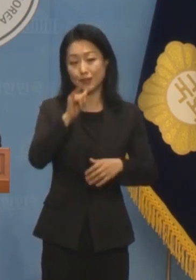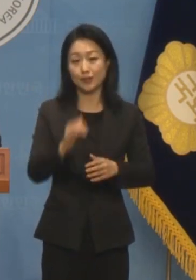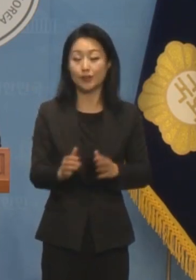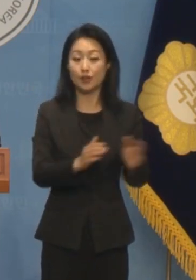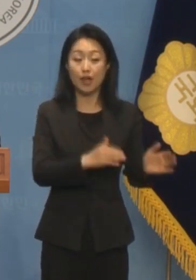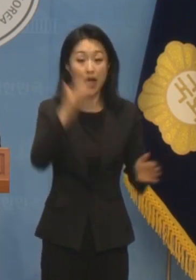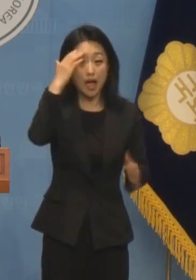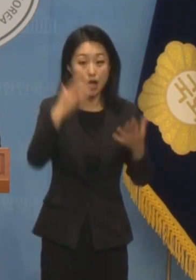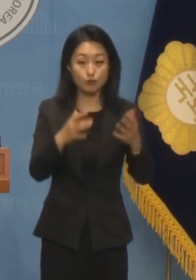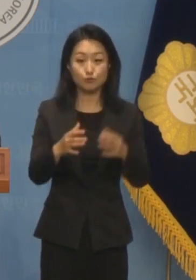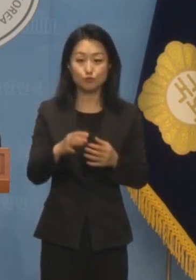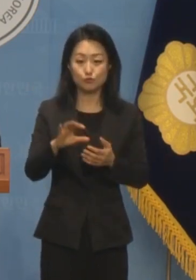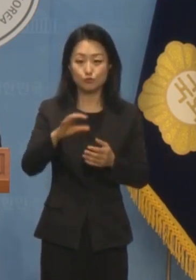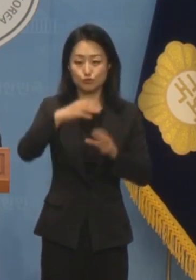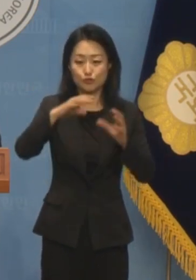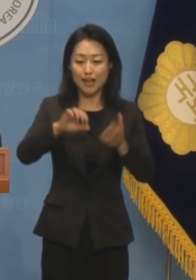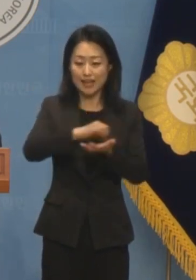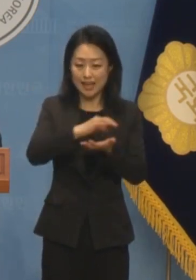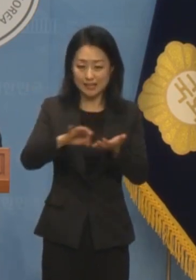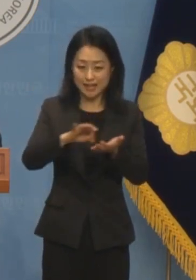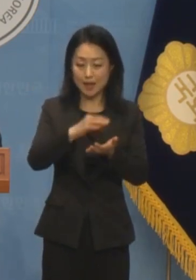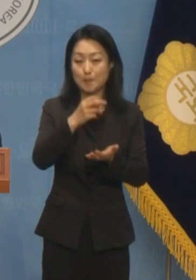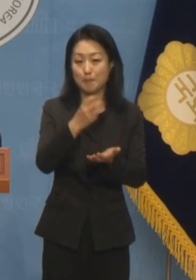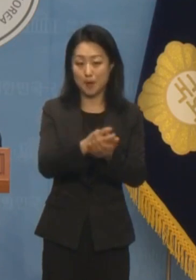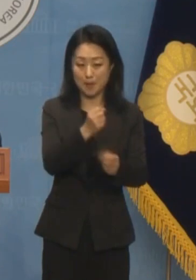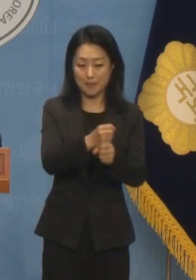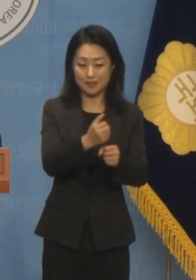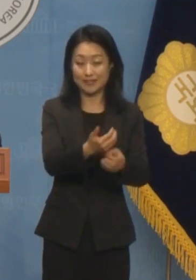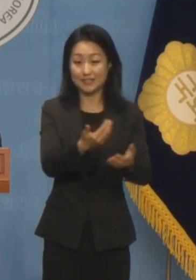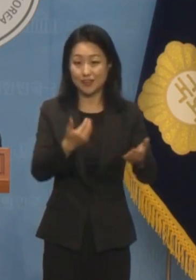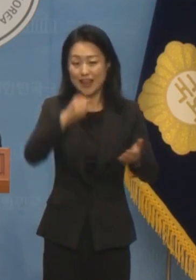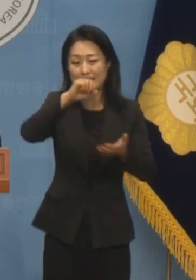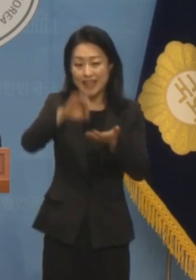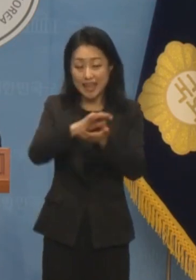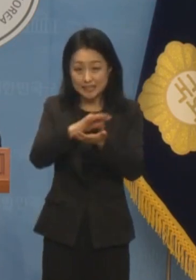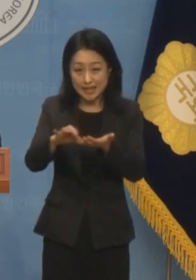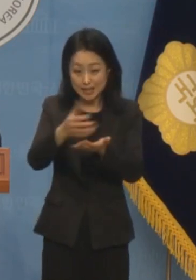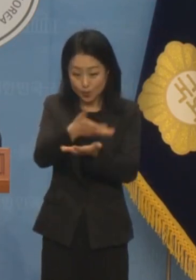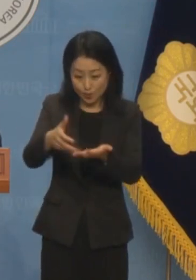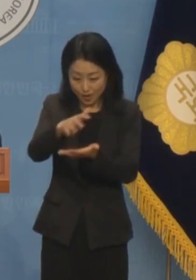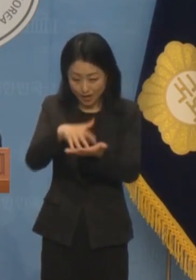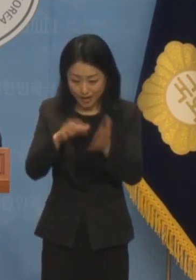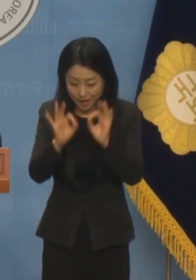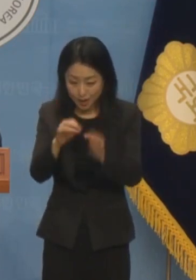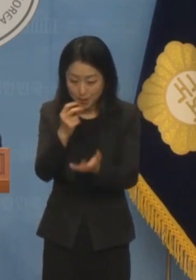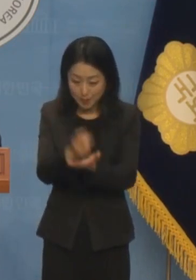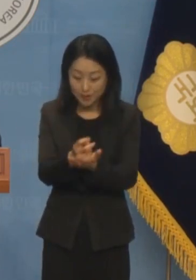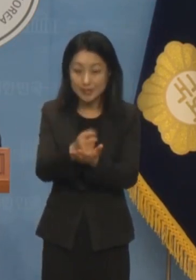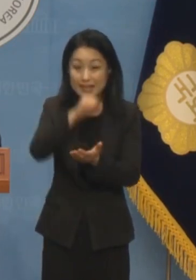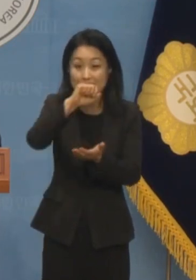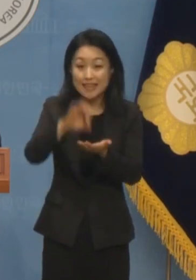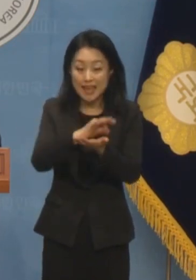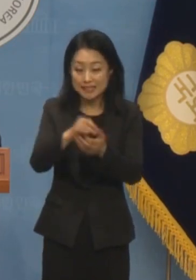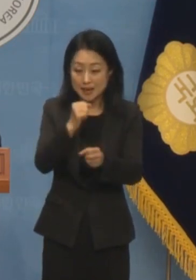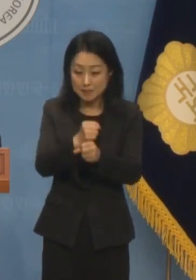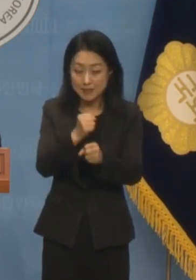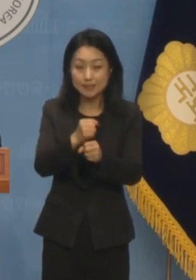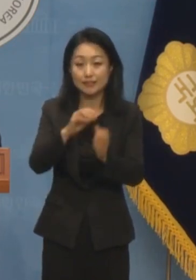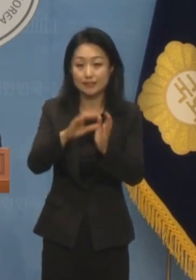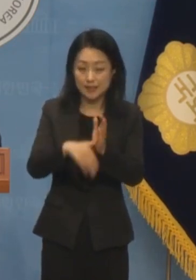우리나라도 국가재정법 제정 이전에 예산회계법에서는 예산 성립 후에 생긴 사유로